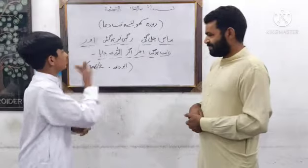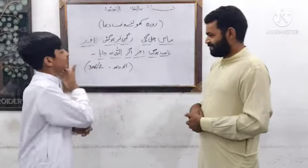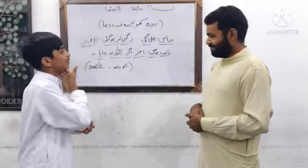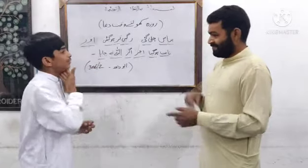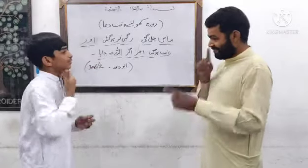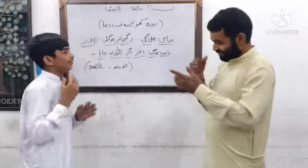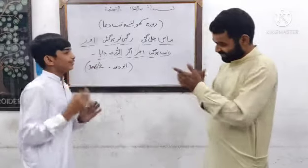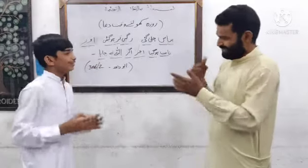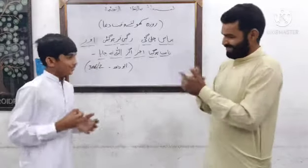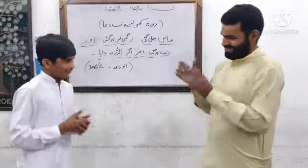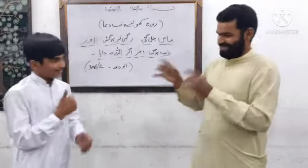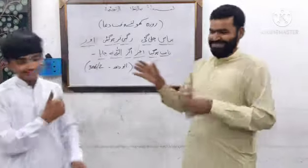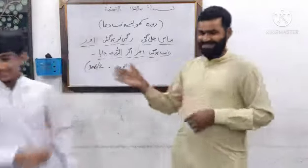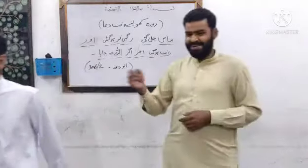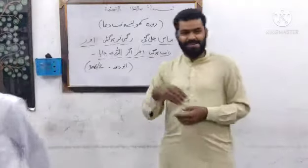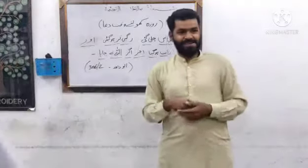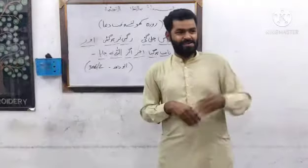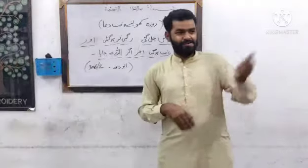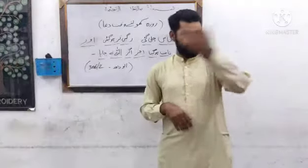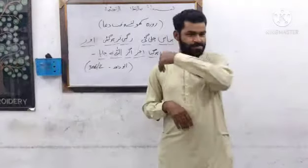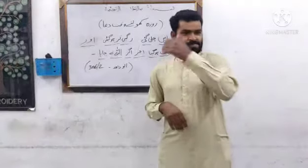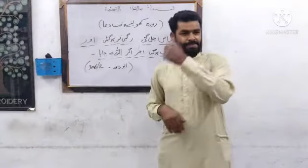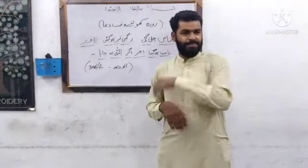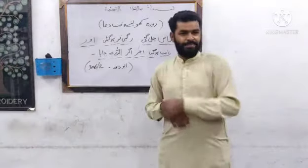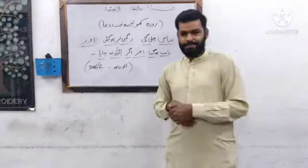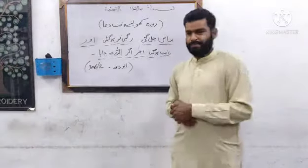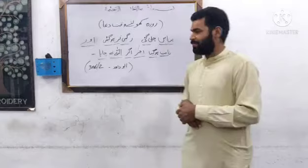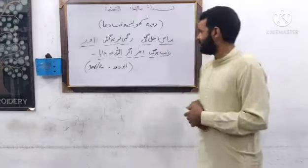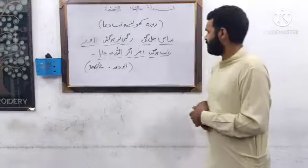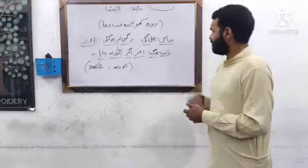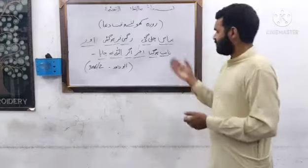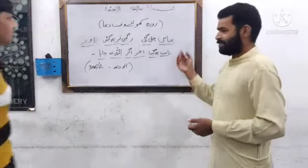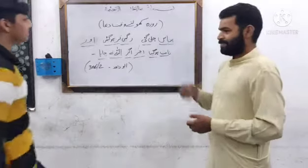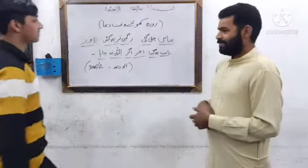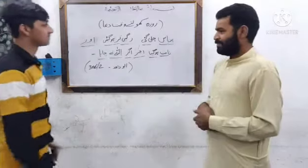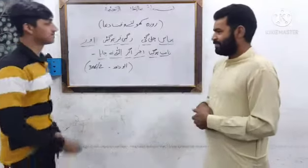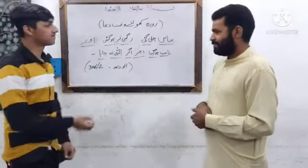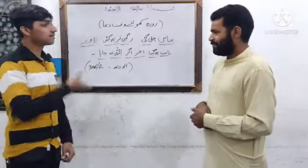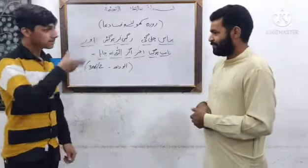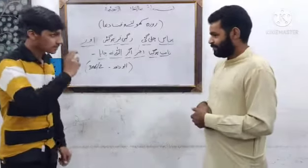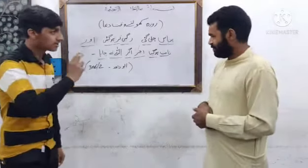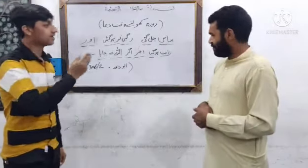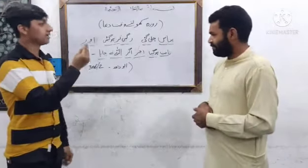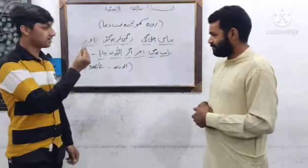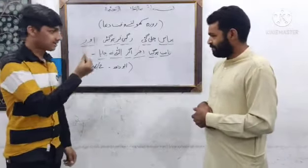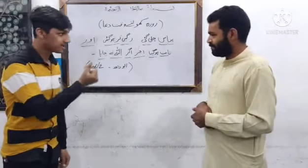हो गया अजल, अगर अल्लाह ने चाहा। तो ये माशाल्लाह भाई, और ये बच्चा अब बयान करेगा, प्यास चली